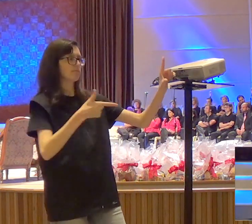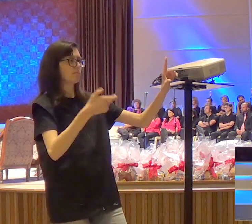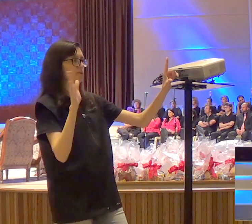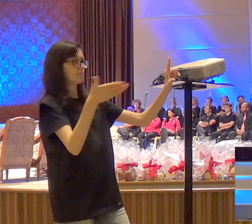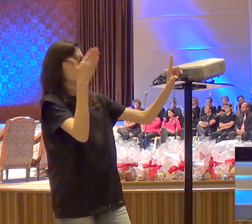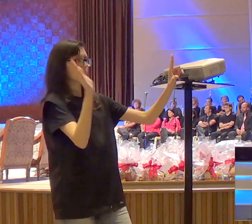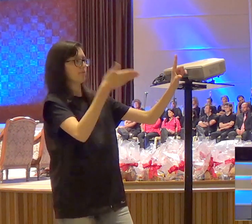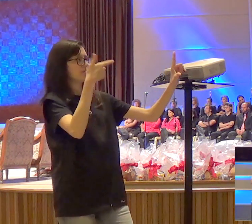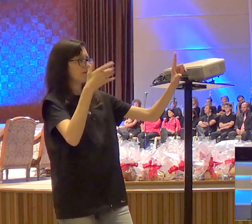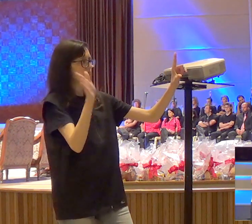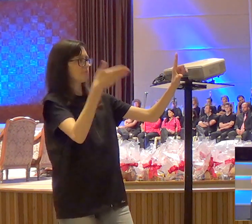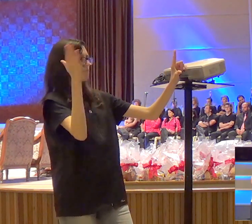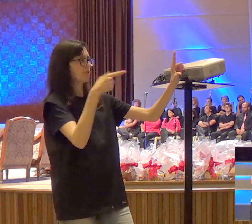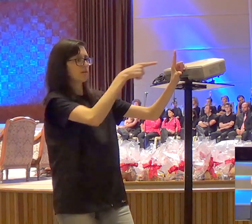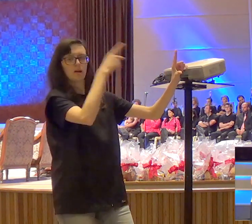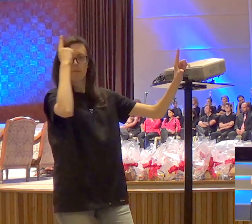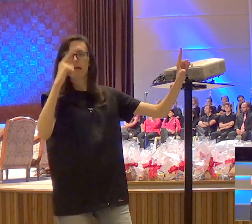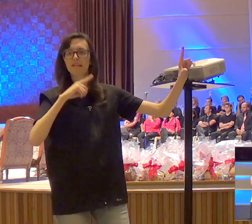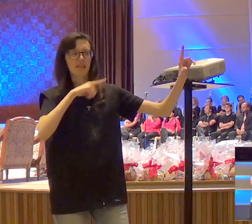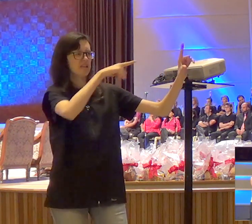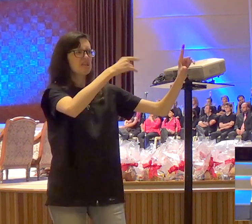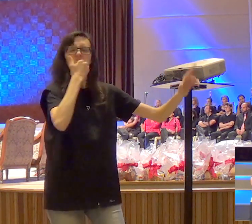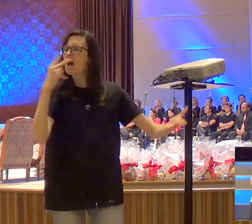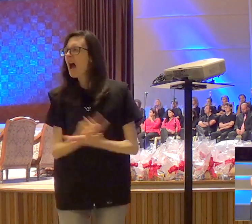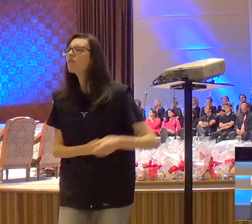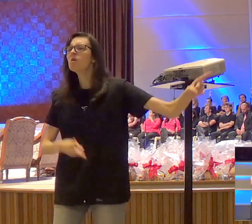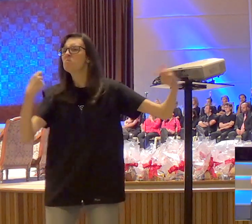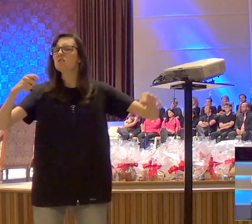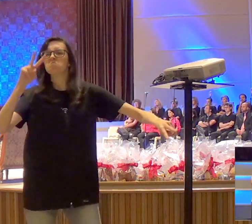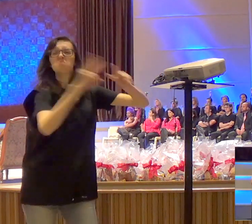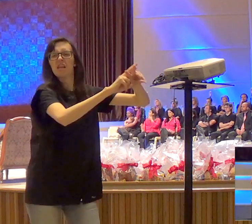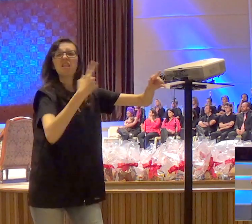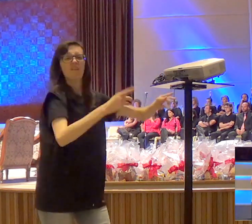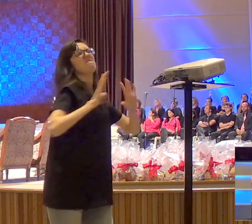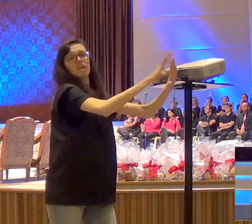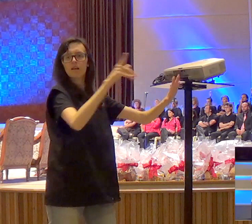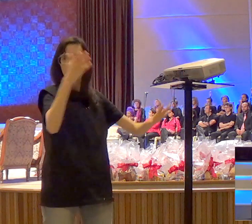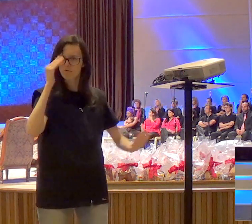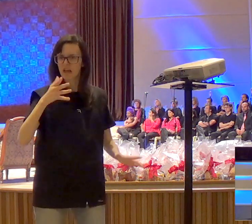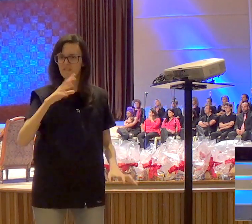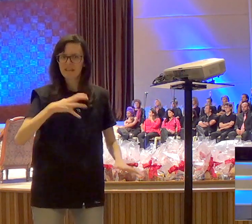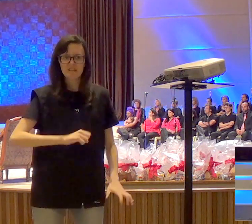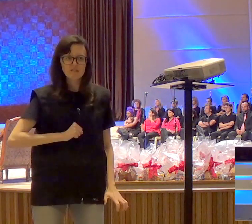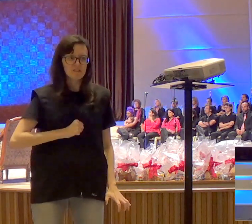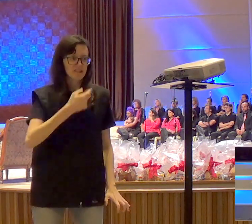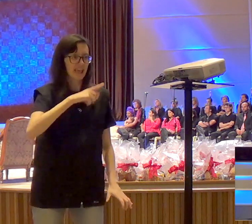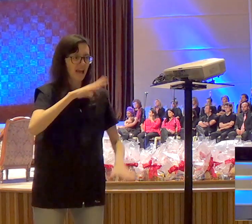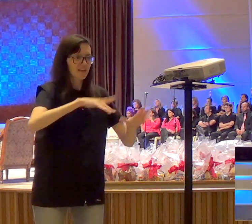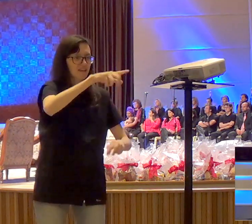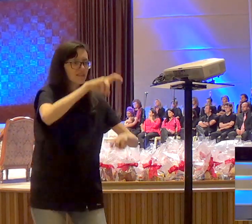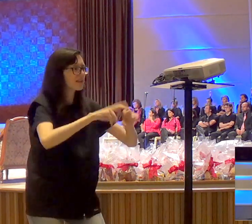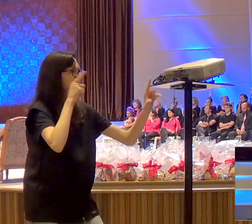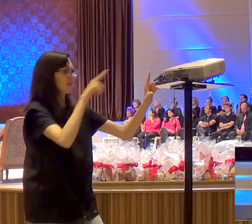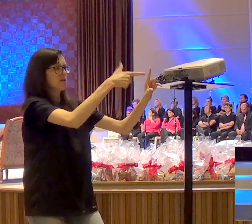rot and die in prison? Você acha que eles devem apodrecer e morrer na prisão? Is that what they deserve? É o que eles merecem? So I would like you to